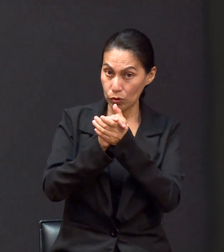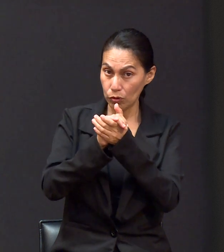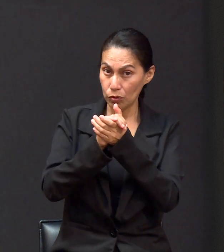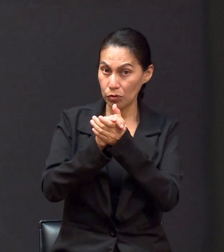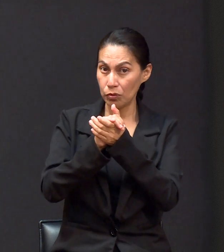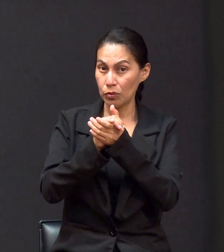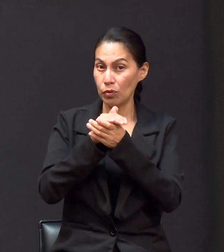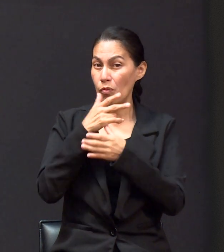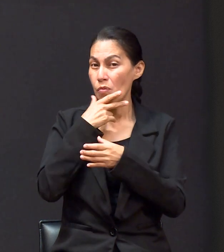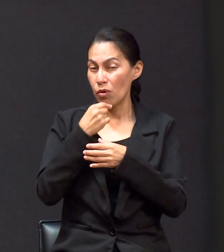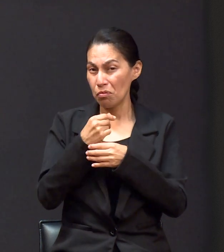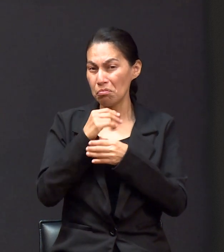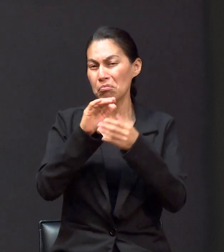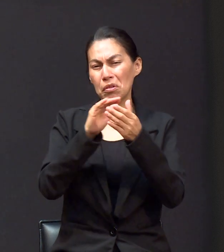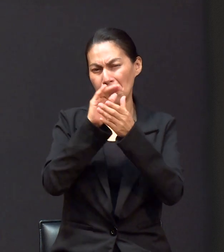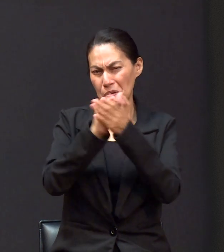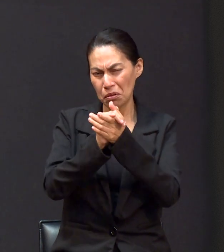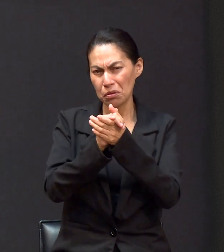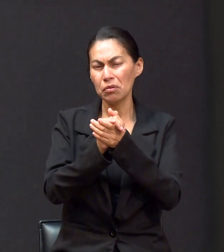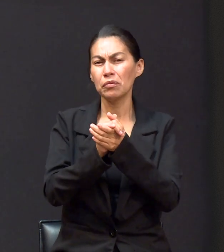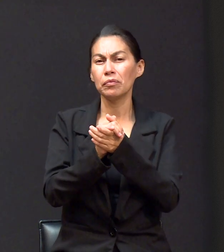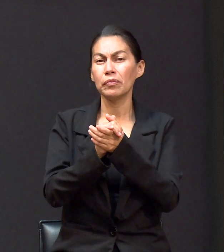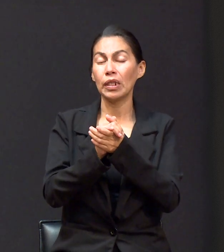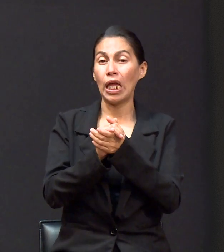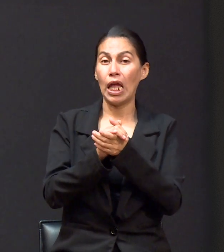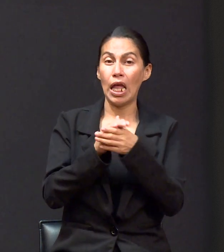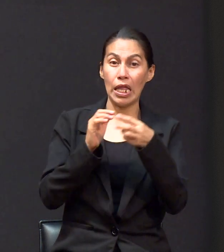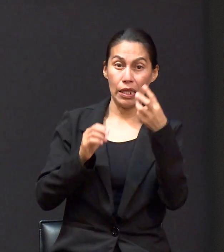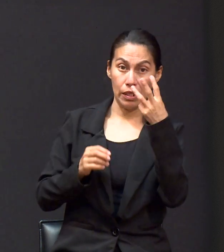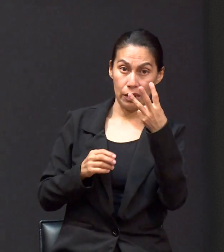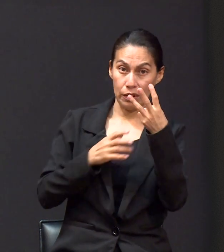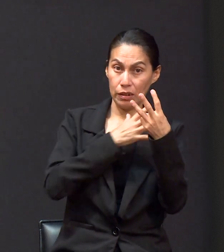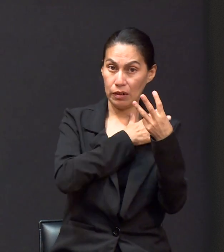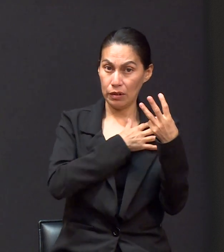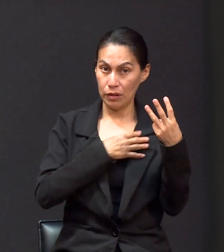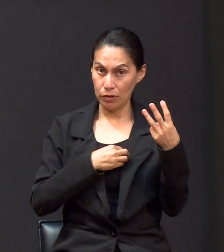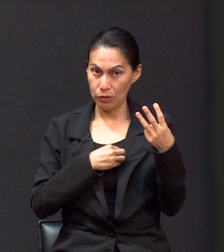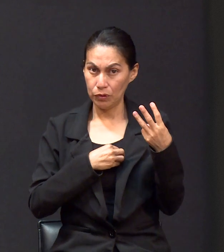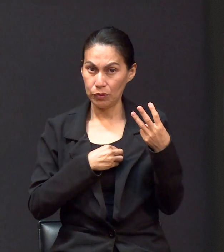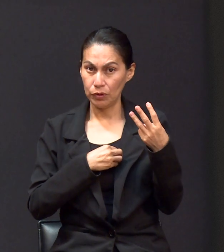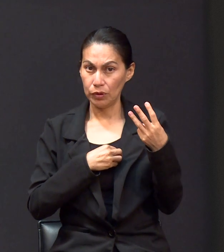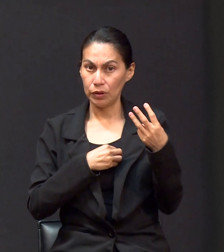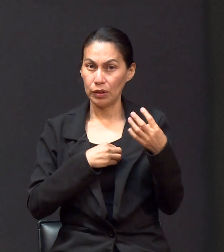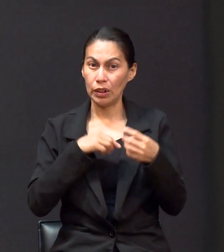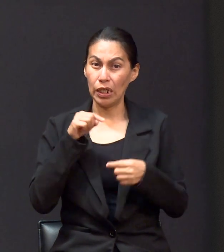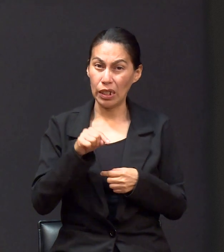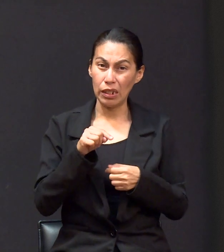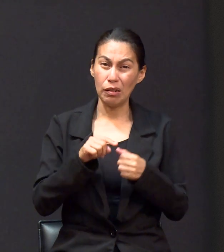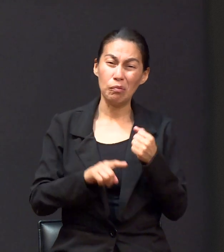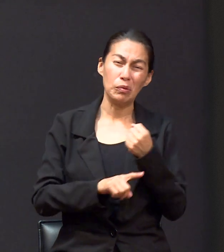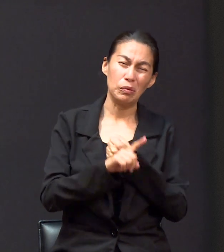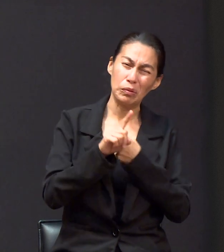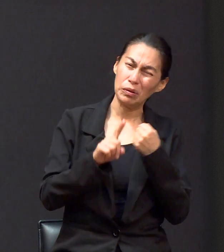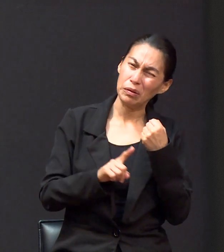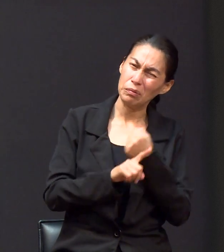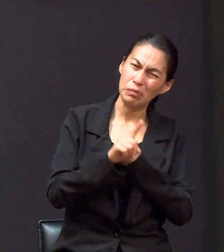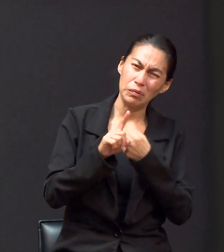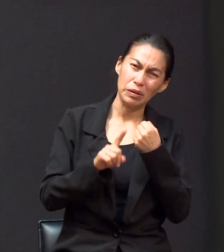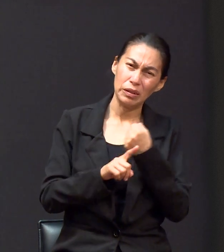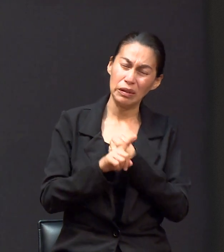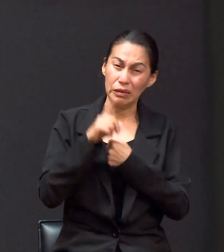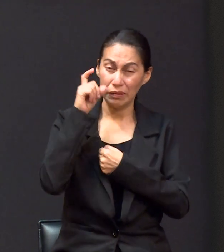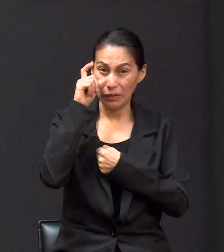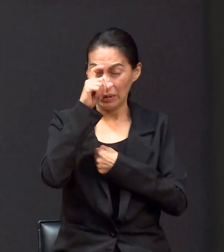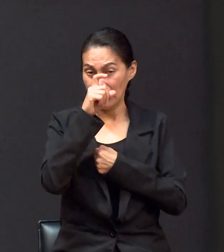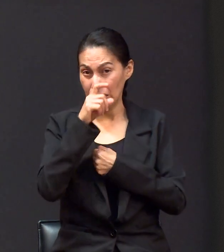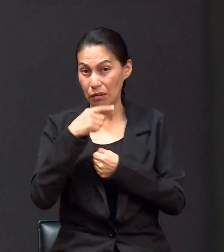mi esposo. Me caso, tengo tres hijos y ahí empezamos con los